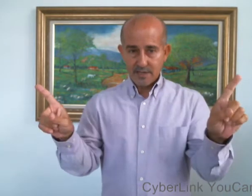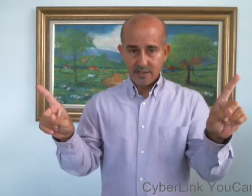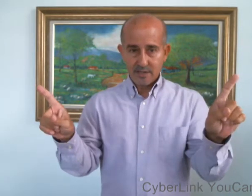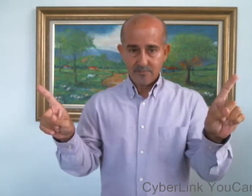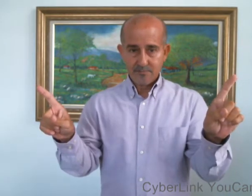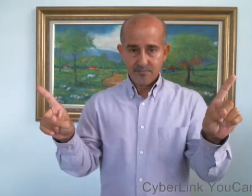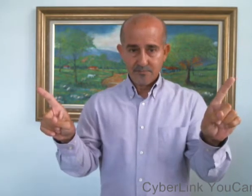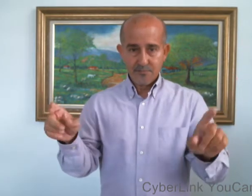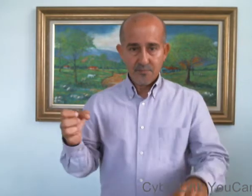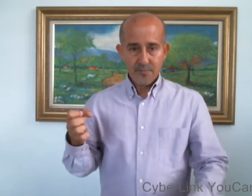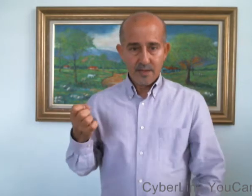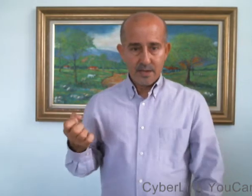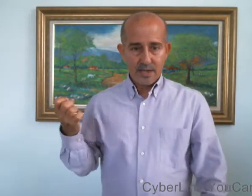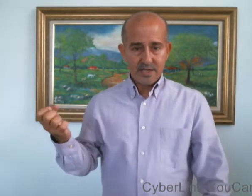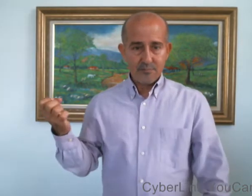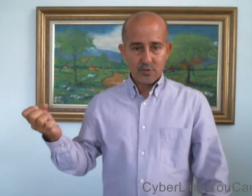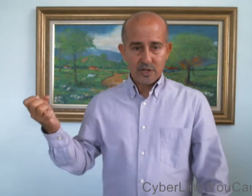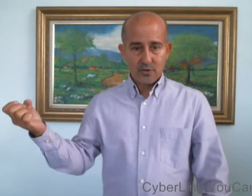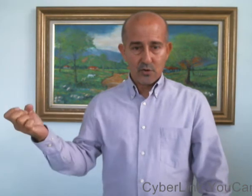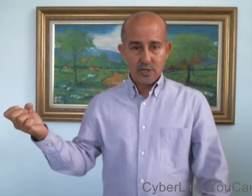diferente. Equipo tecnológico